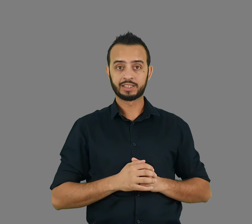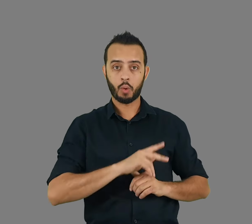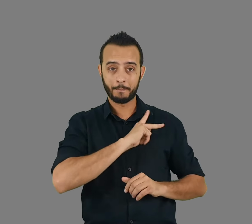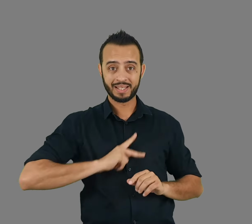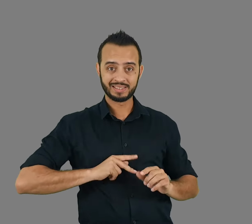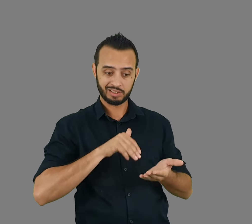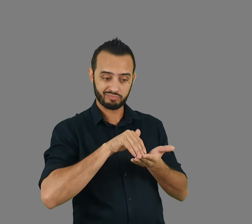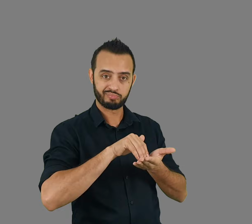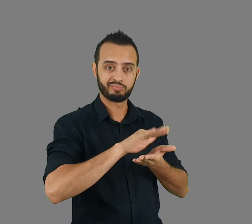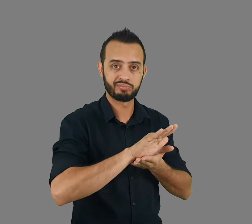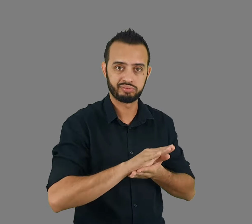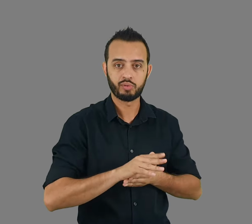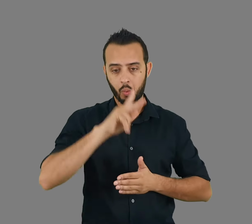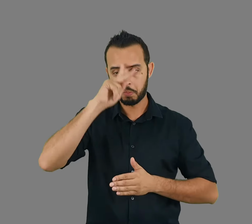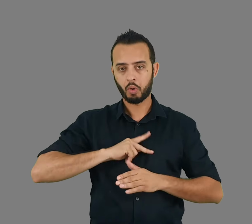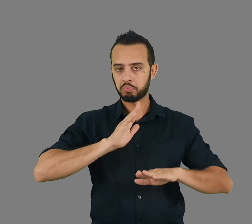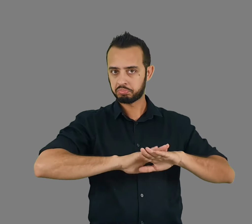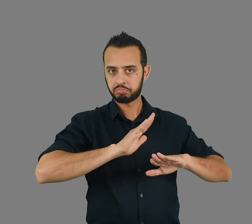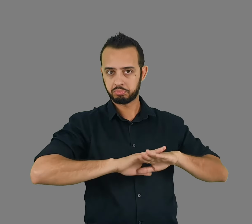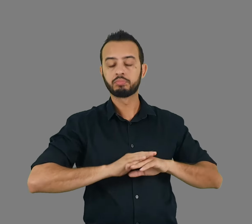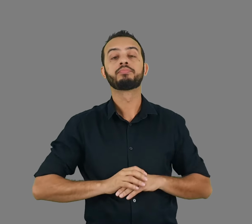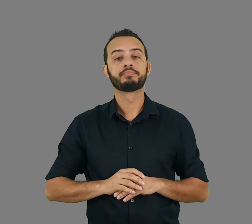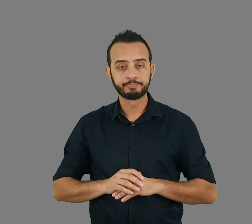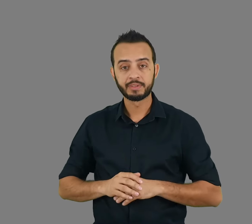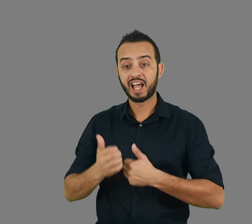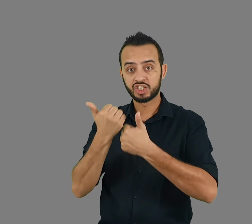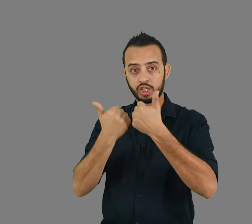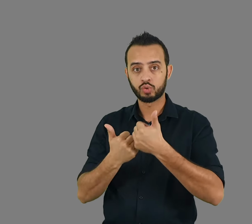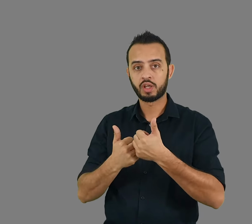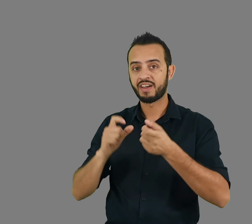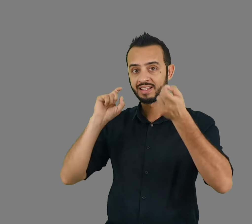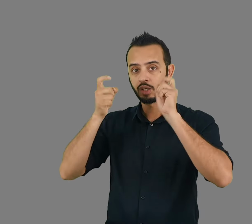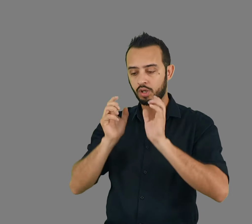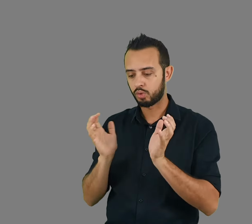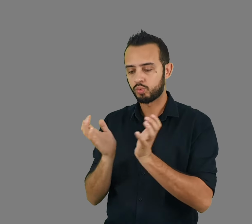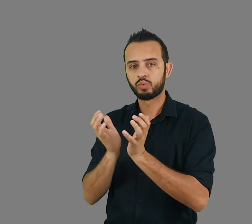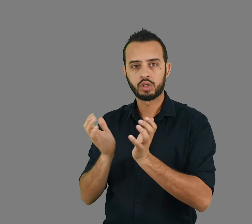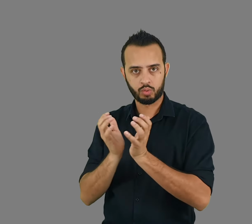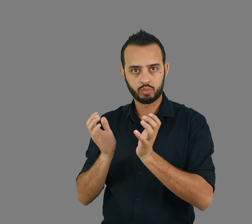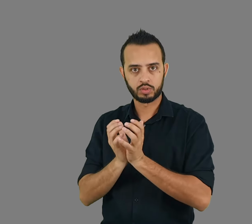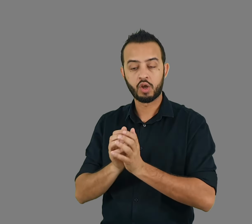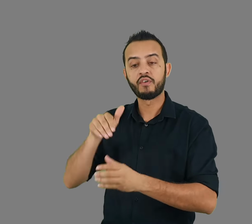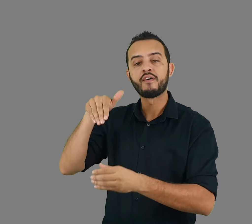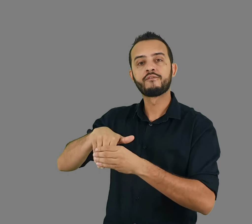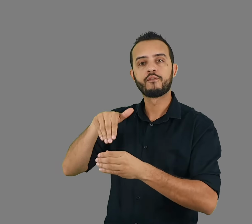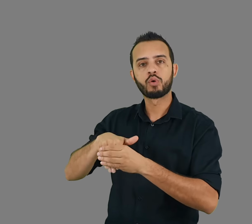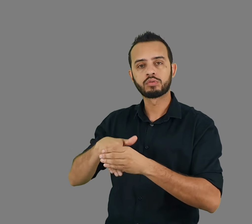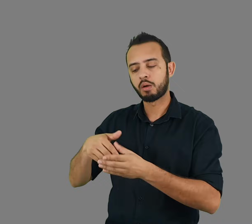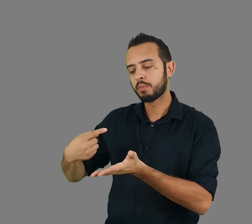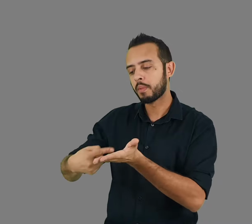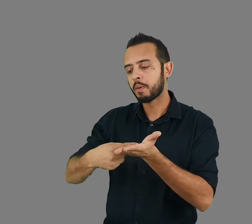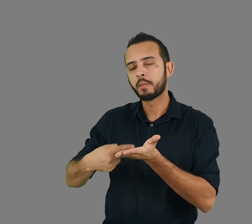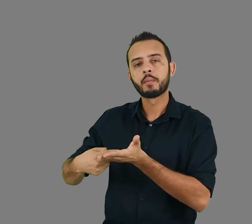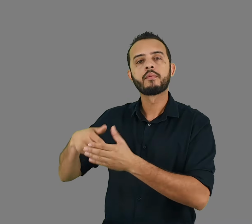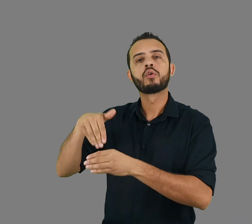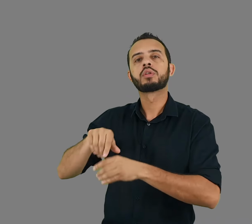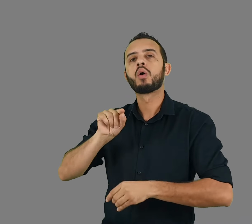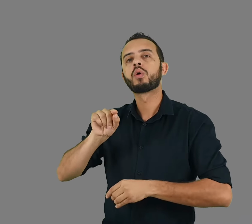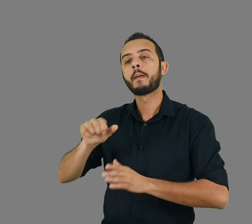presidente, deverá a diretoria executiva reunir-se em reunião ordinária e votar entre seus membros, primeiro o segundo